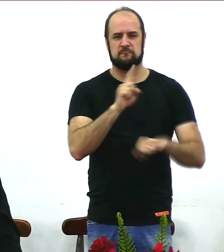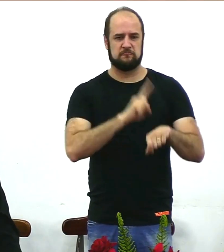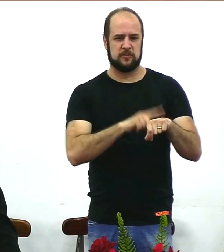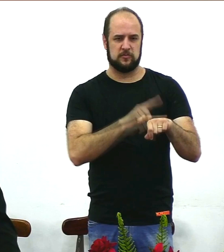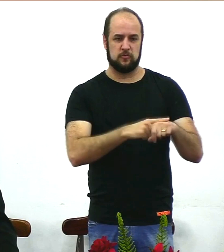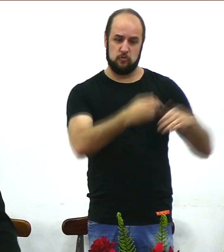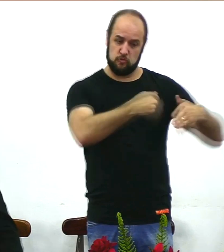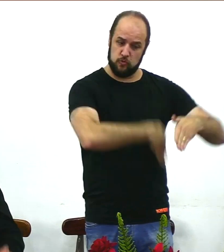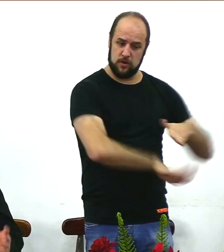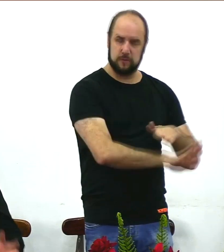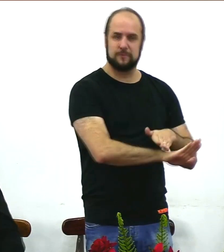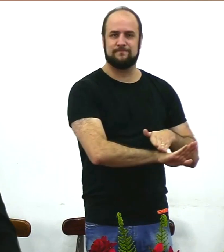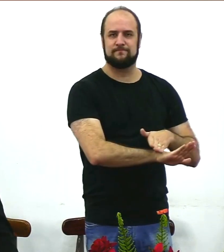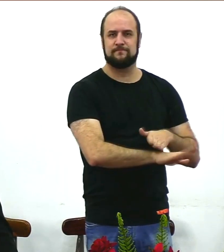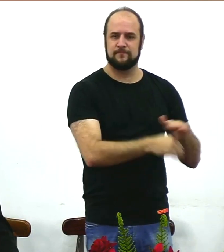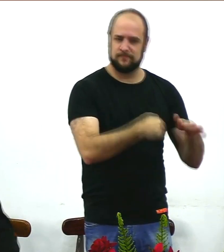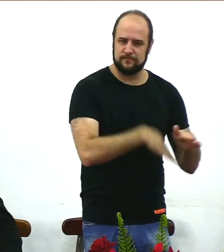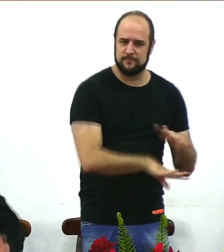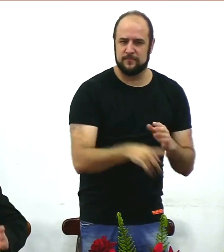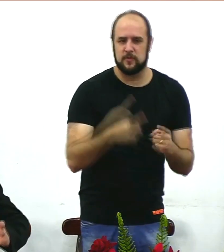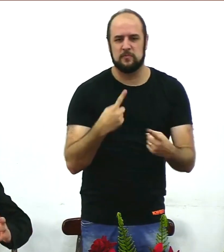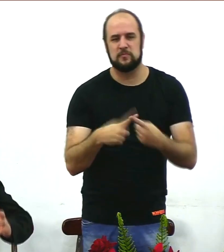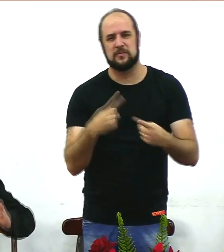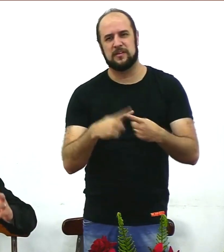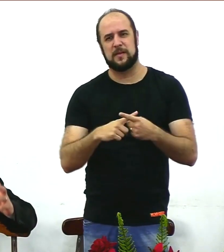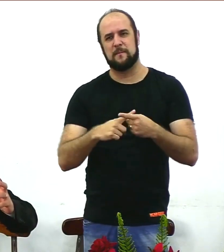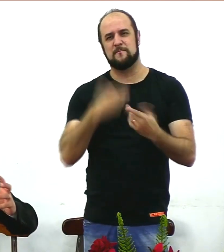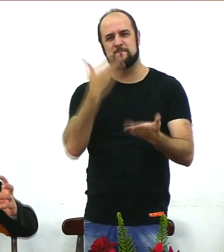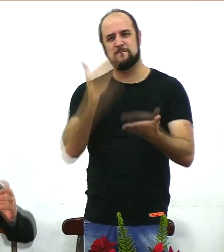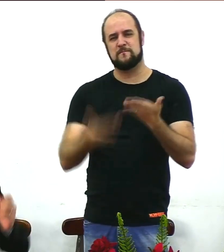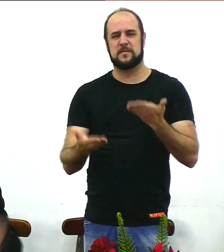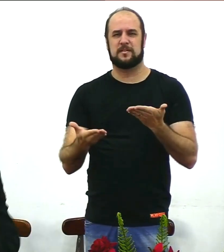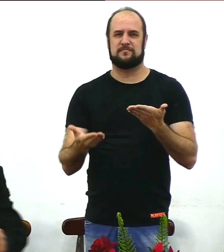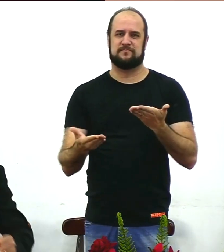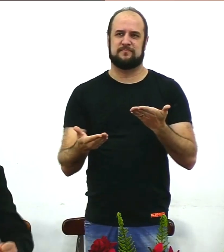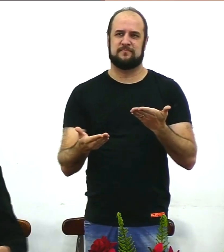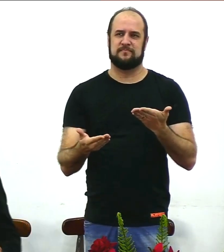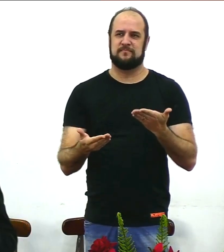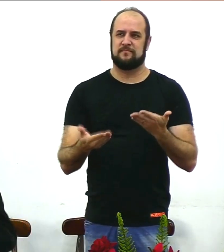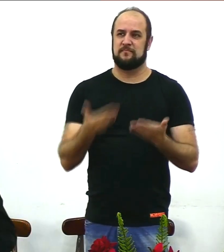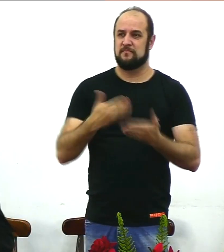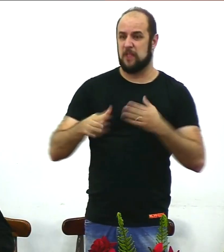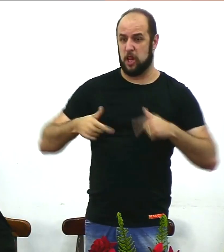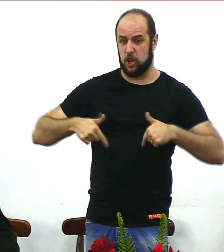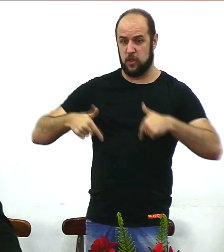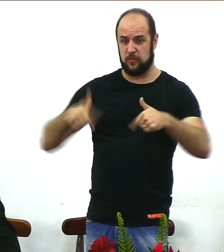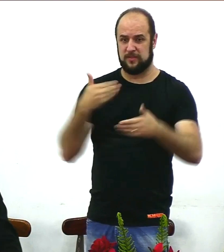os judeus também tinham uma marca. A marca era a